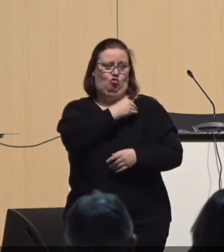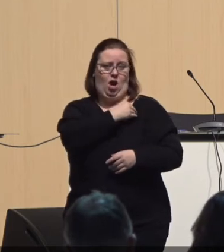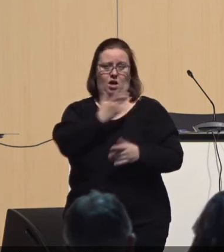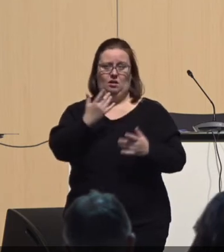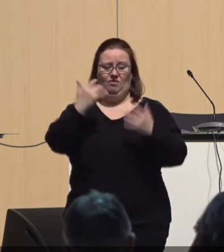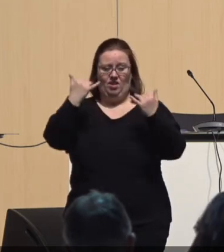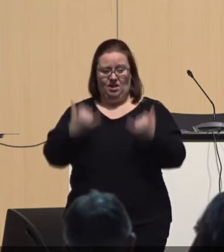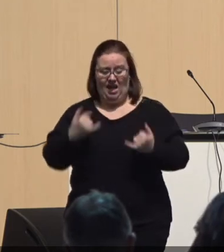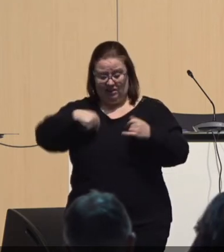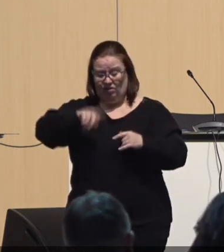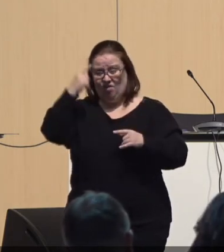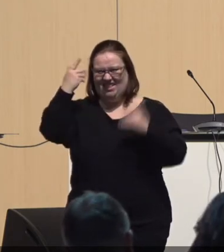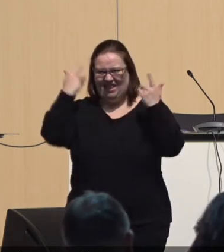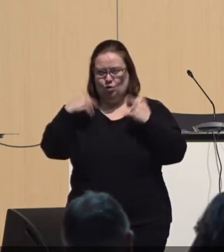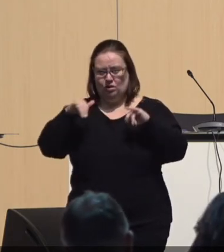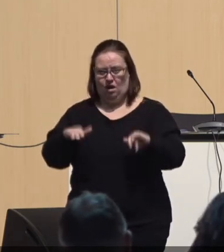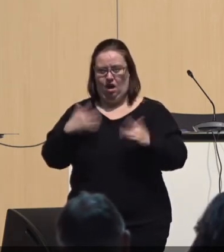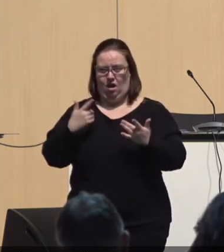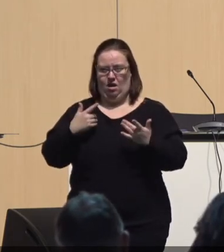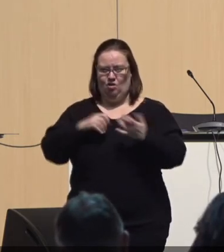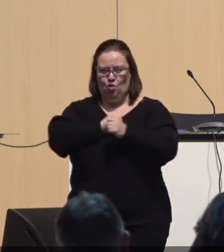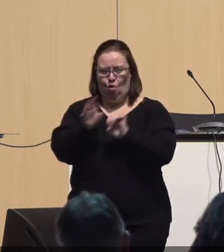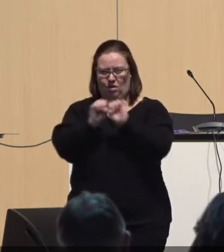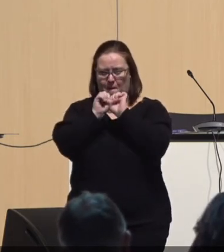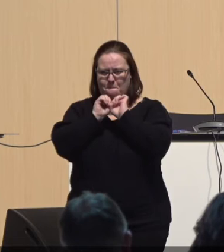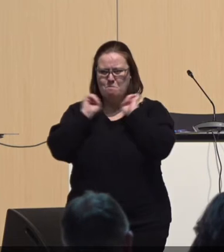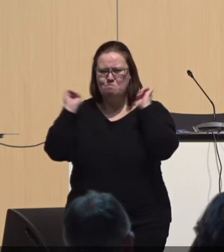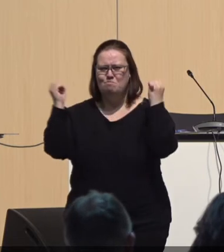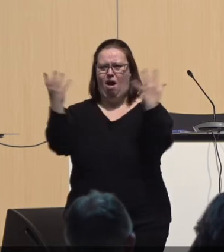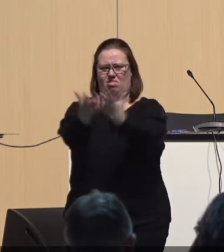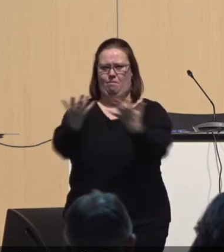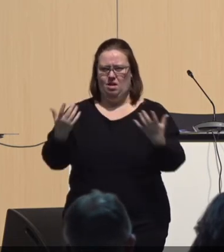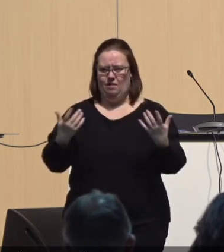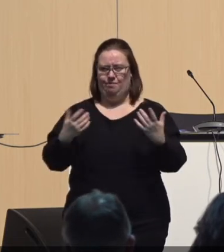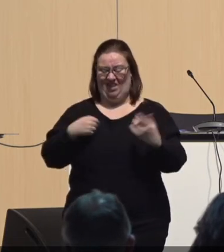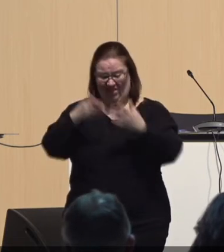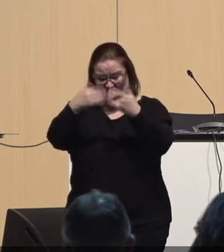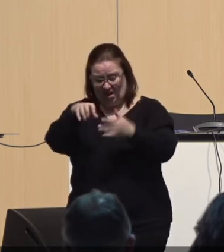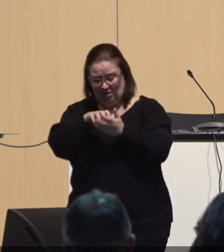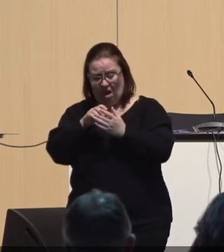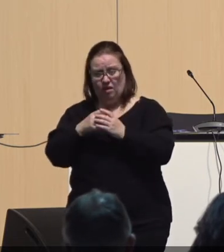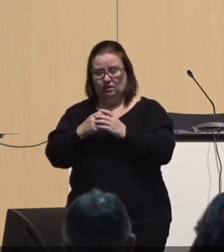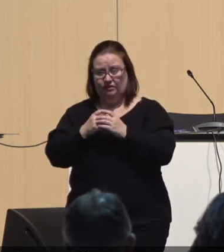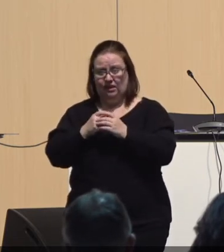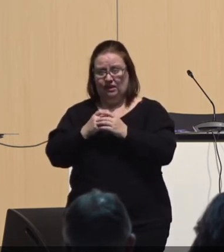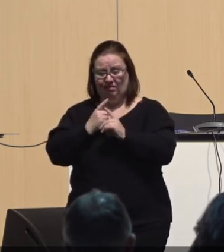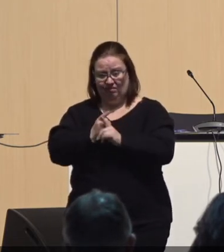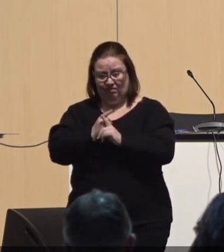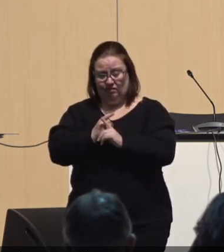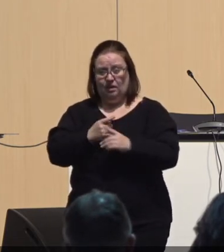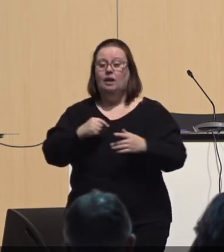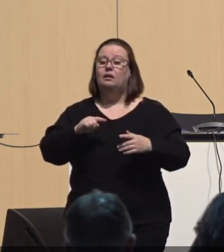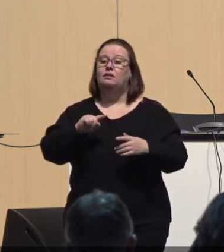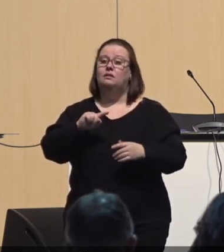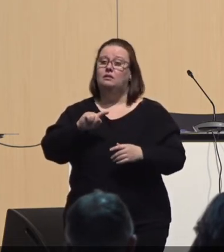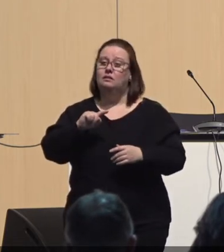dass wir vor dem Hintergrund dieser pandemischen Lage tatsächlich an den Weihnachtsmärkten festhalten wollen. Ich wünsche